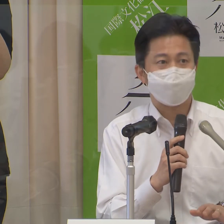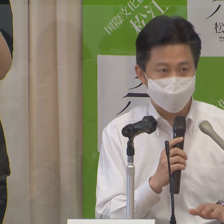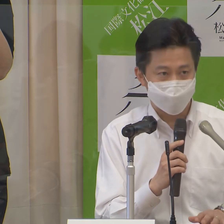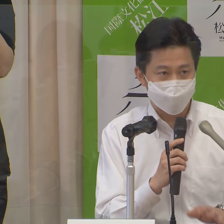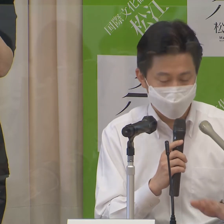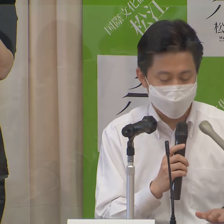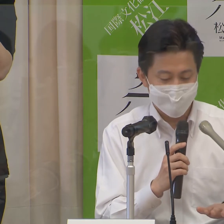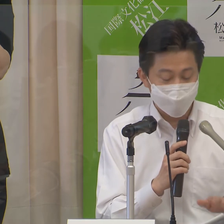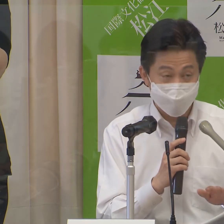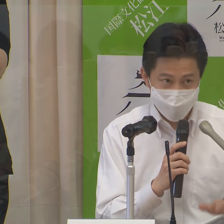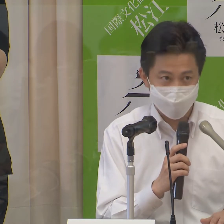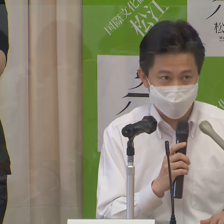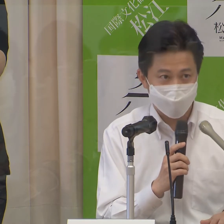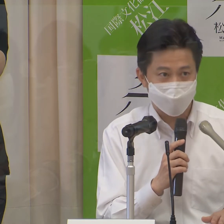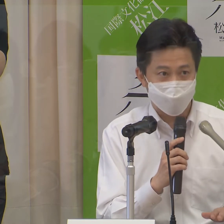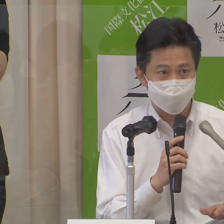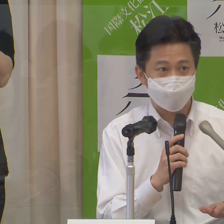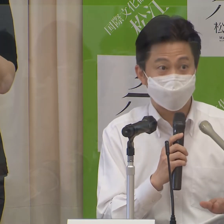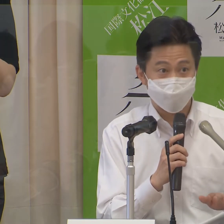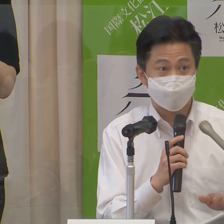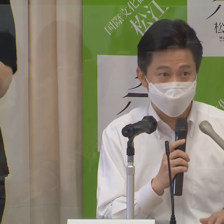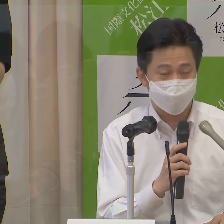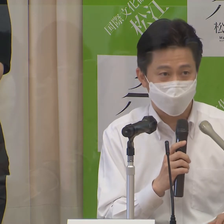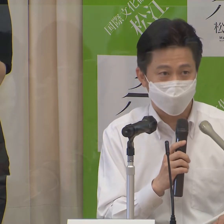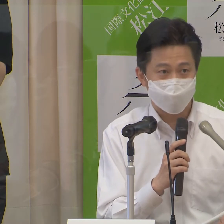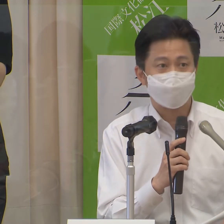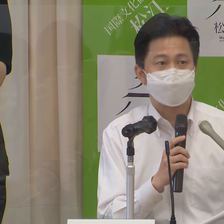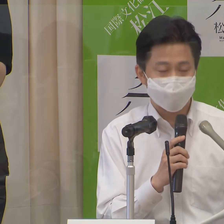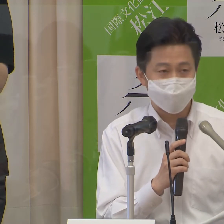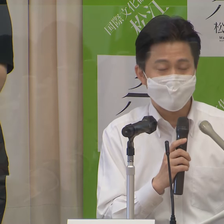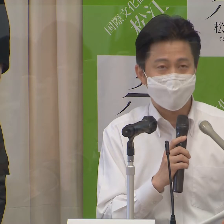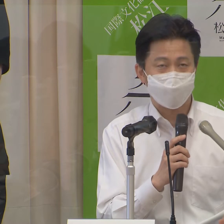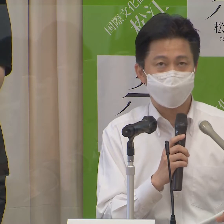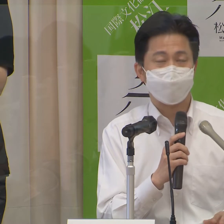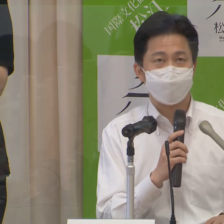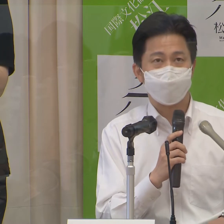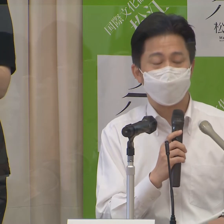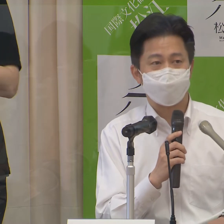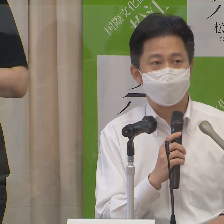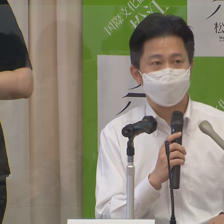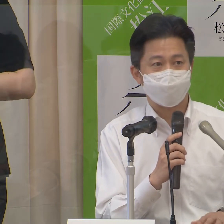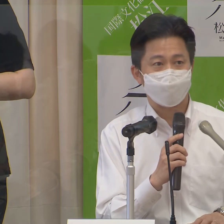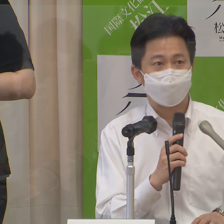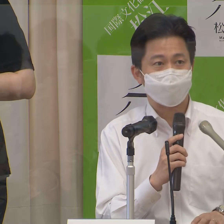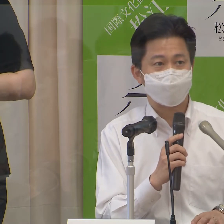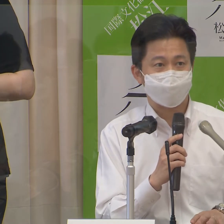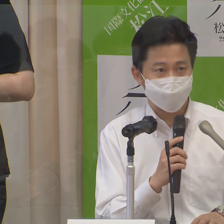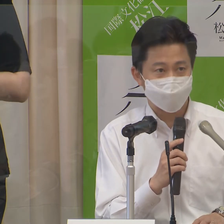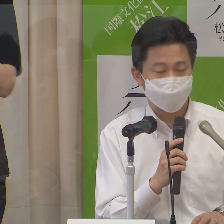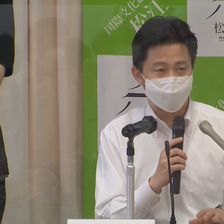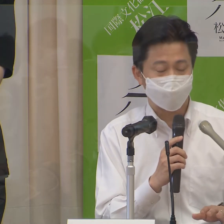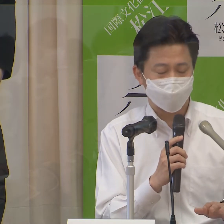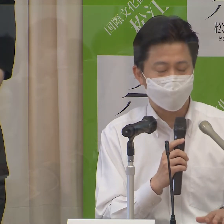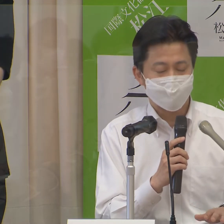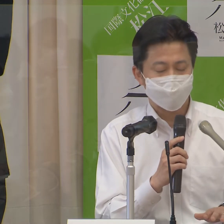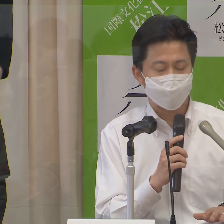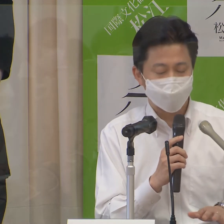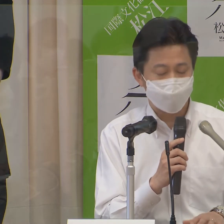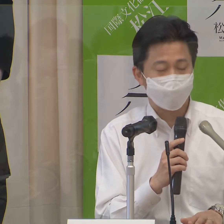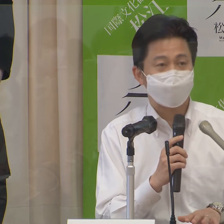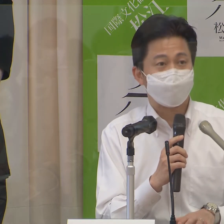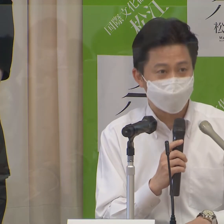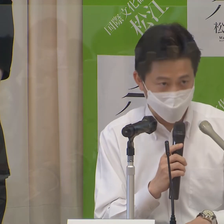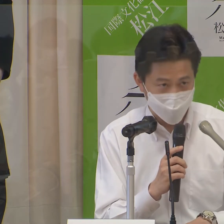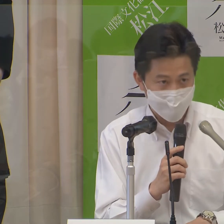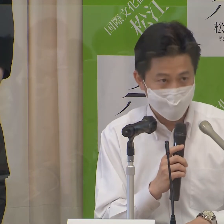もございます。ですのでちょっと人数だけからは把握しにくいところもあるんですが、少なくとも保健所の現有体制で、この保